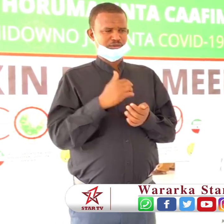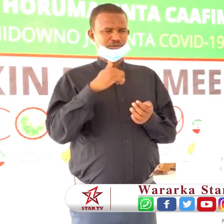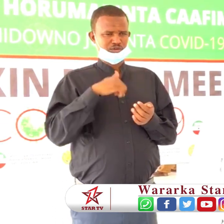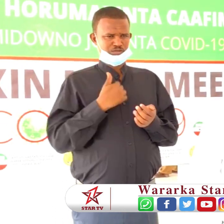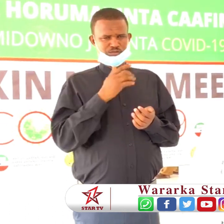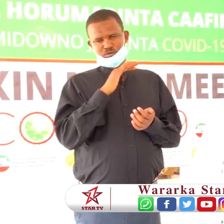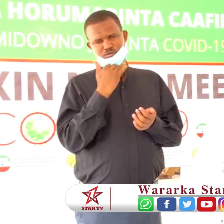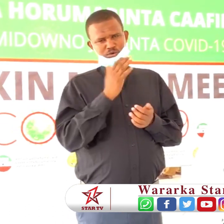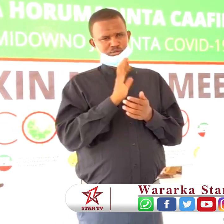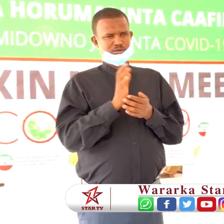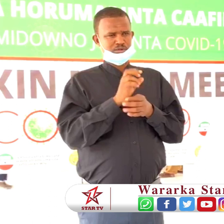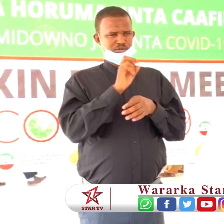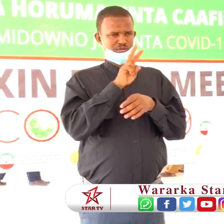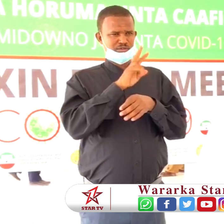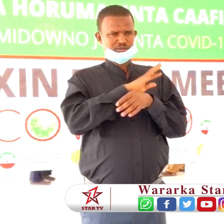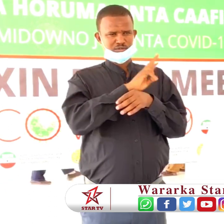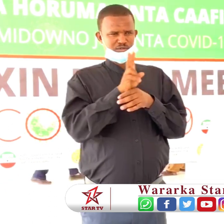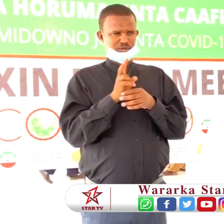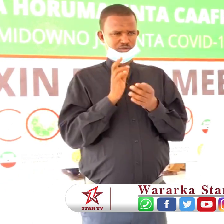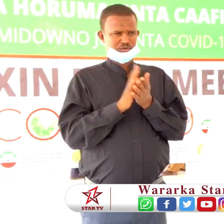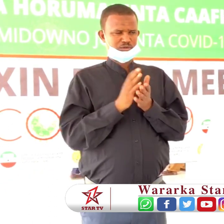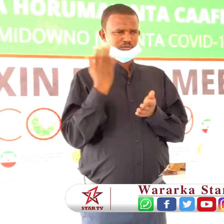cudurkii 24 saacadood ee u dambeeyey.